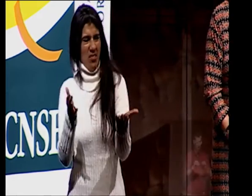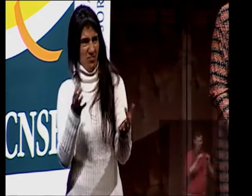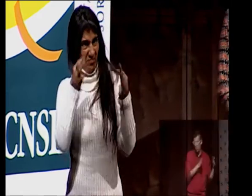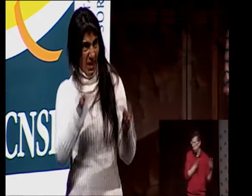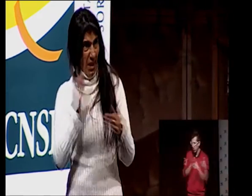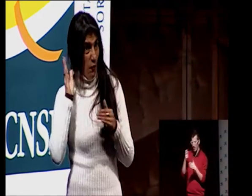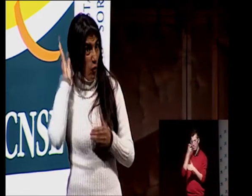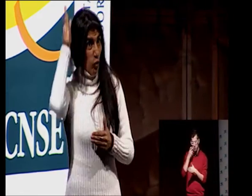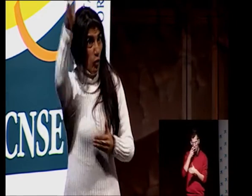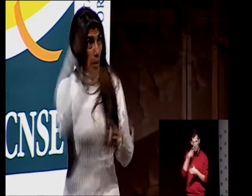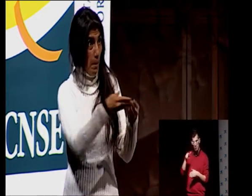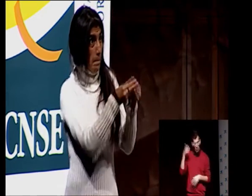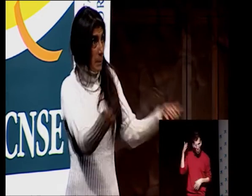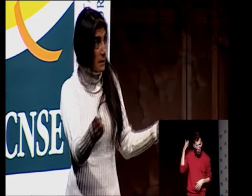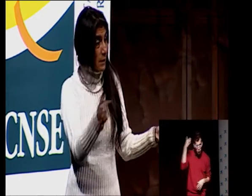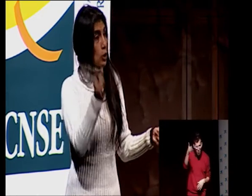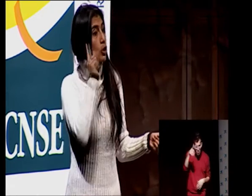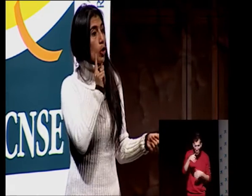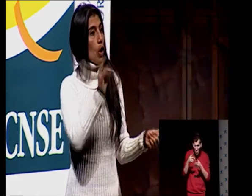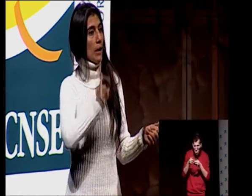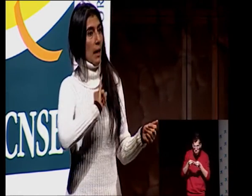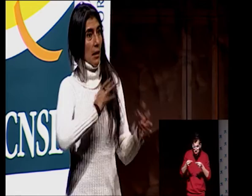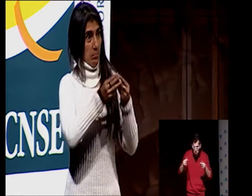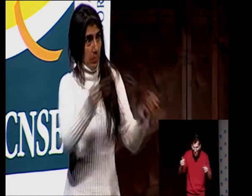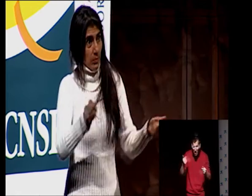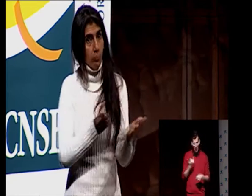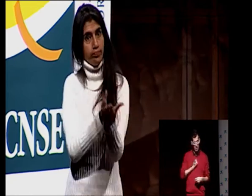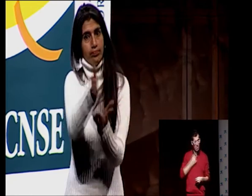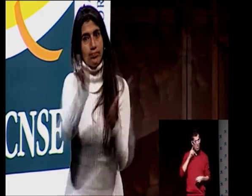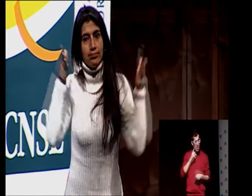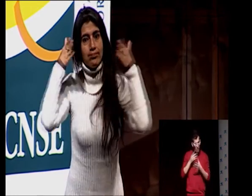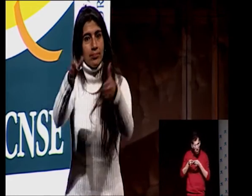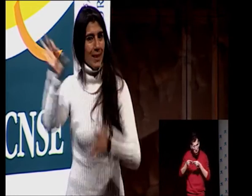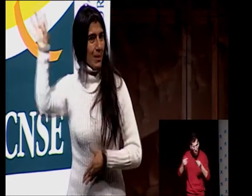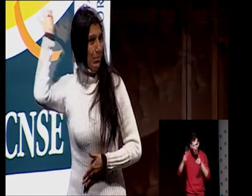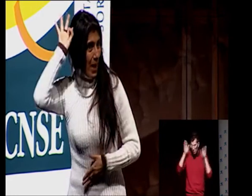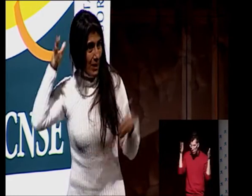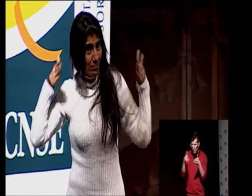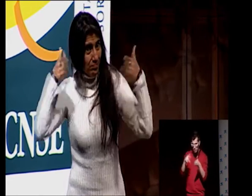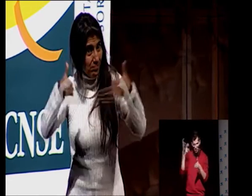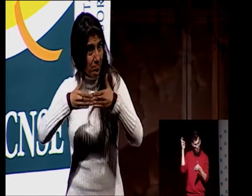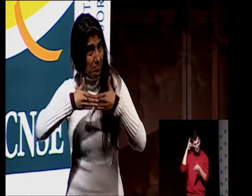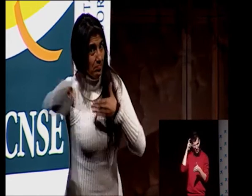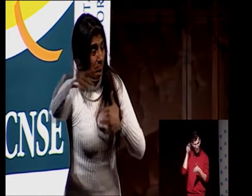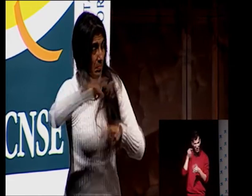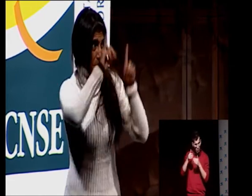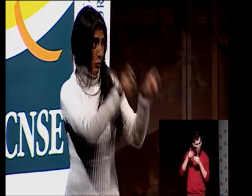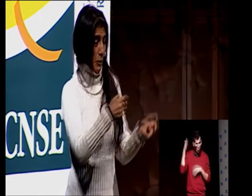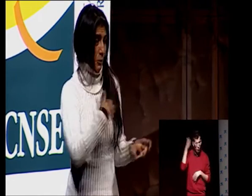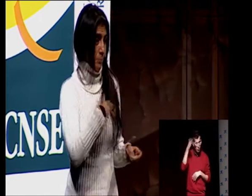se sienten perdidos Y quizá en el futuro la identidad propia de las personas sordas llega a